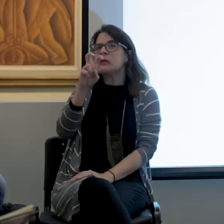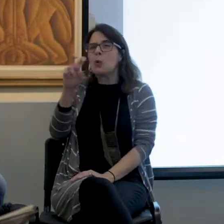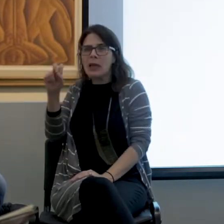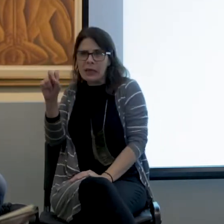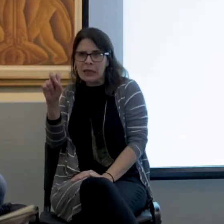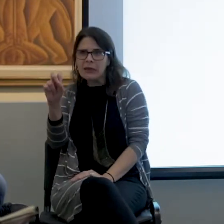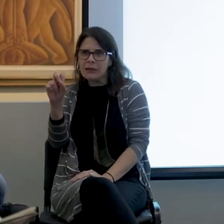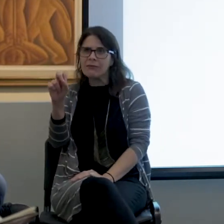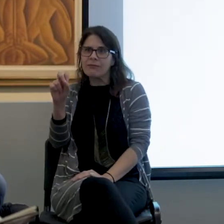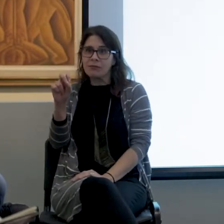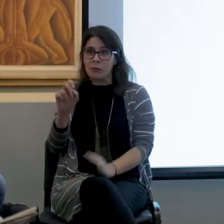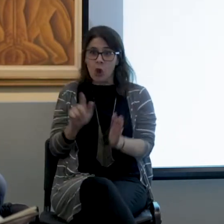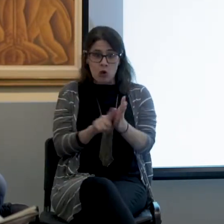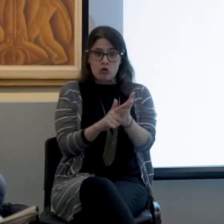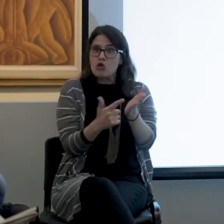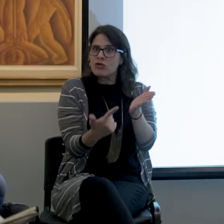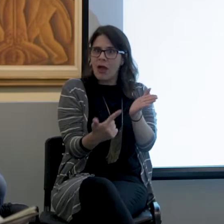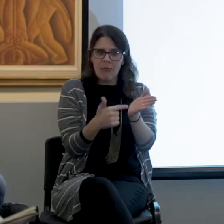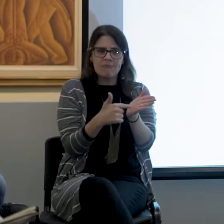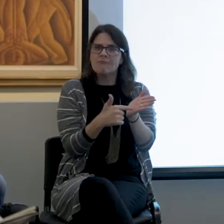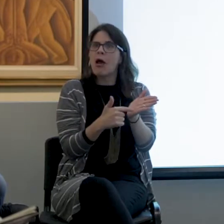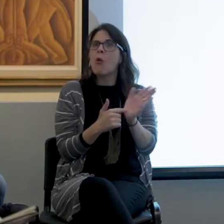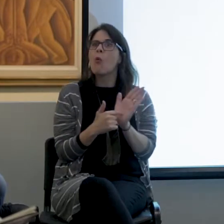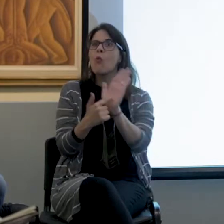o jornal era um palanque fundamental